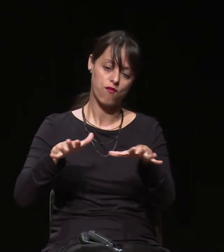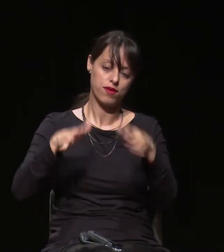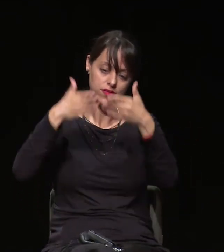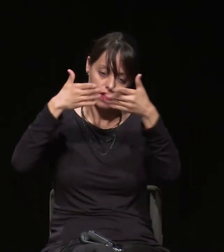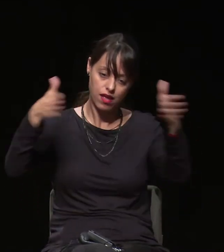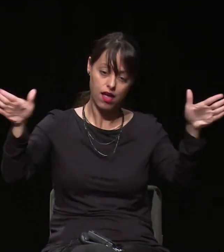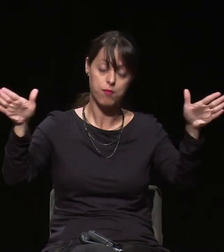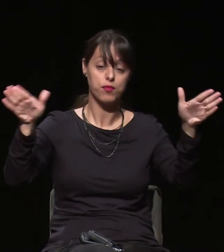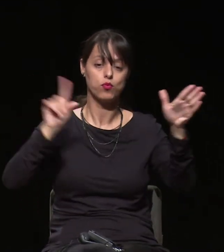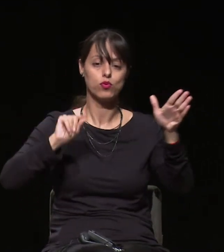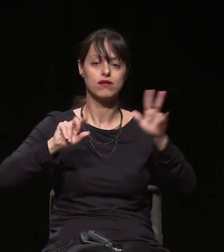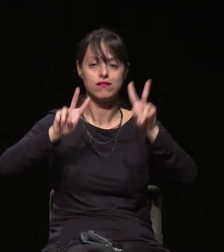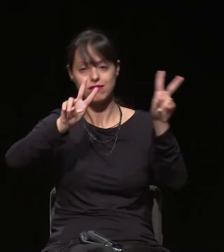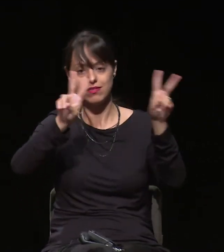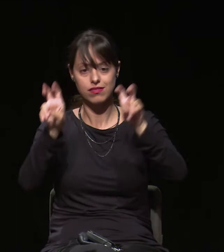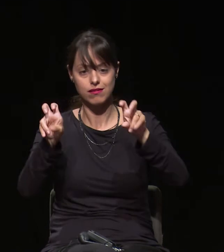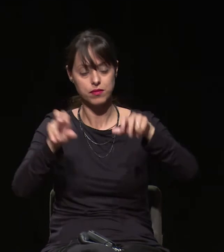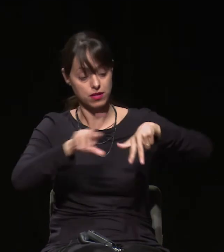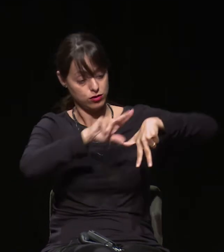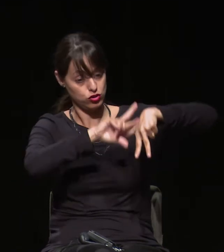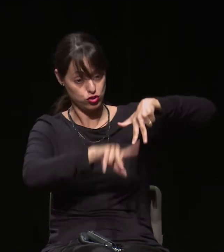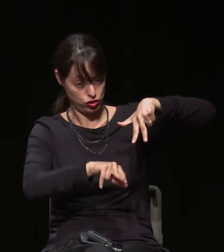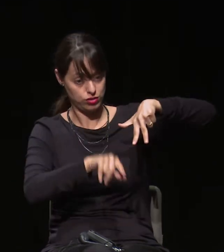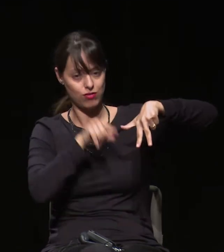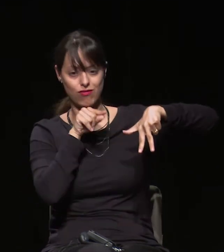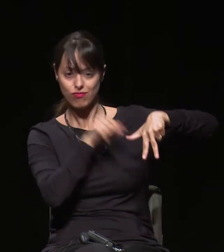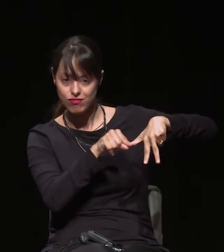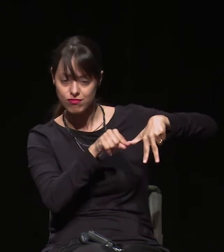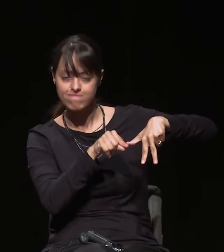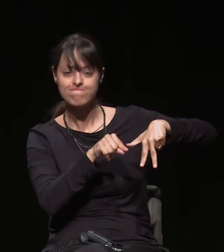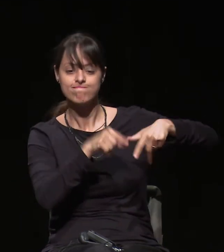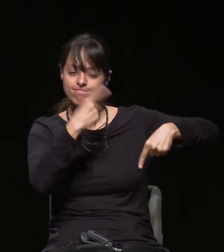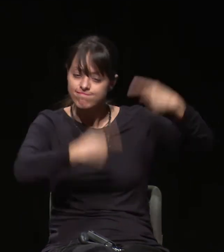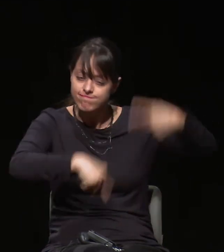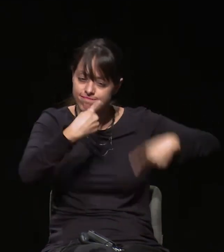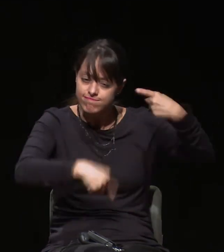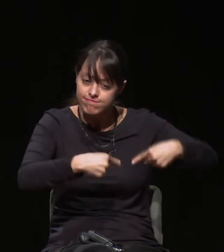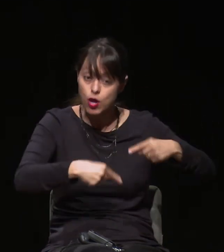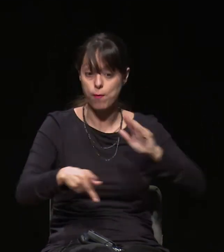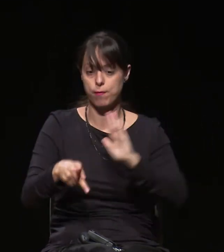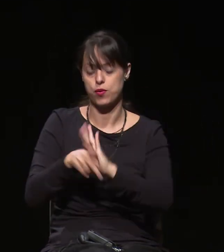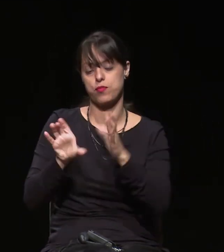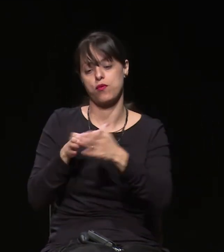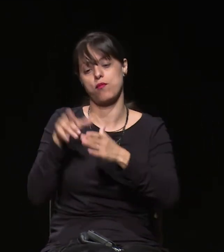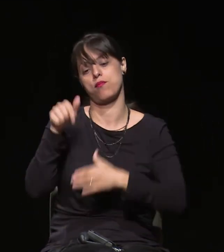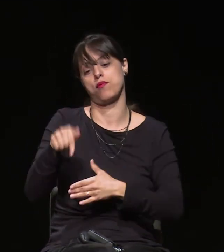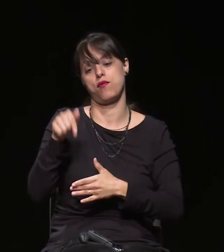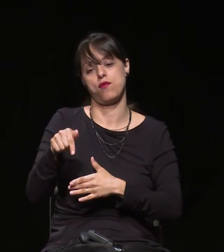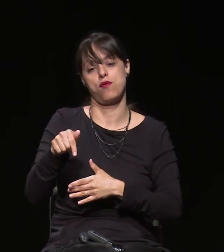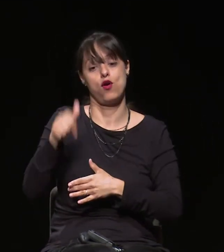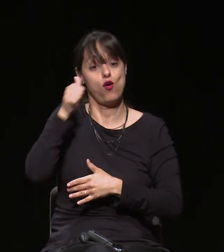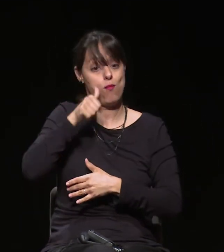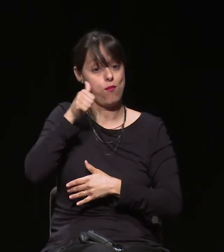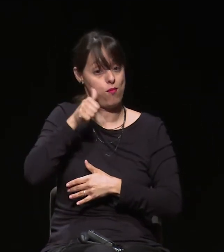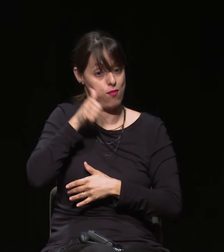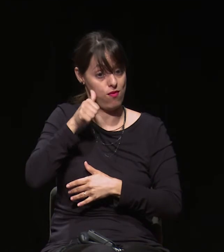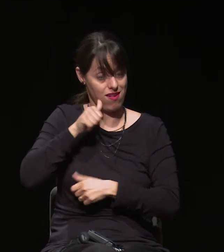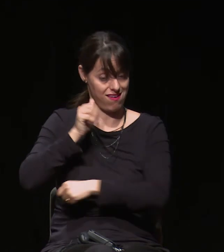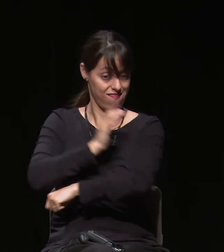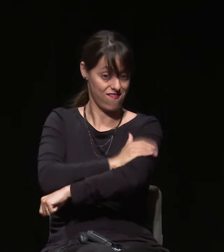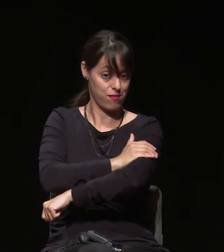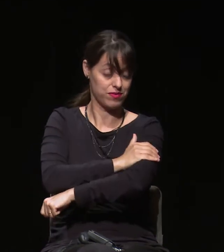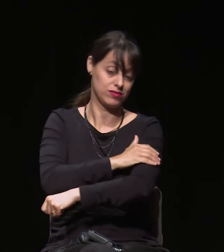categoria gênero foi promovida pelo feminismo precisamente para criticar e rejeitar a definição tradicional da natureza da